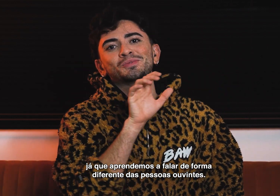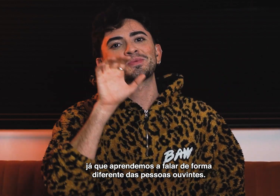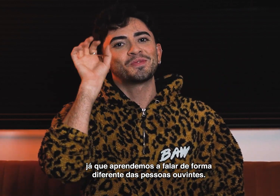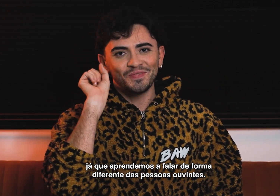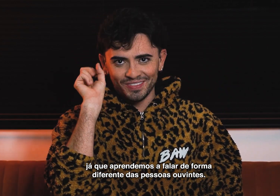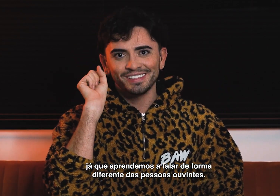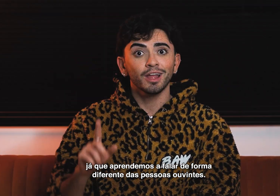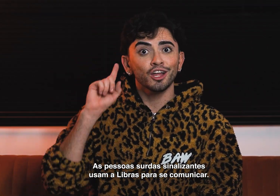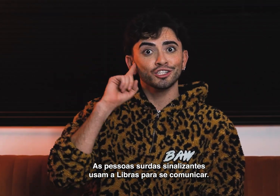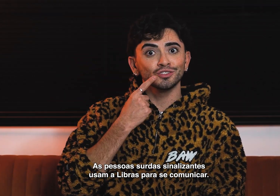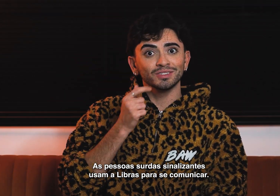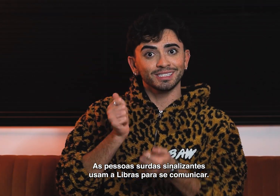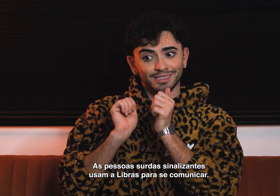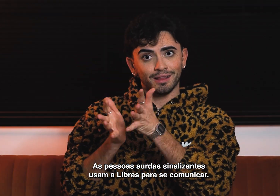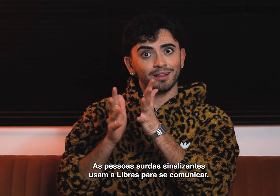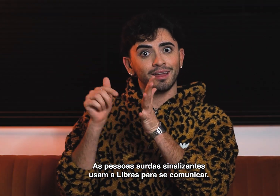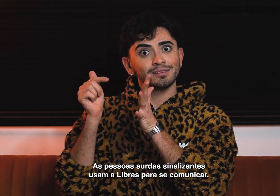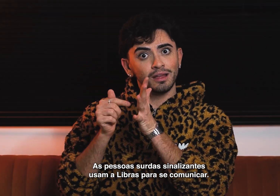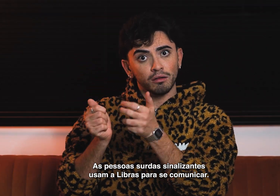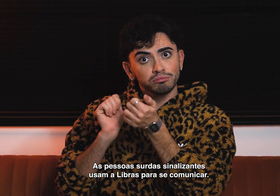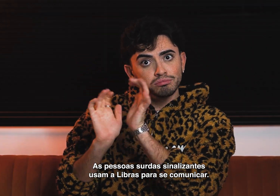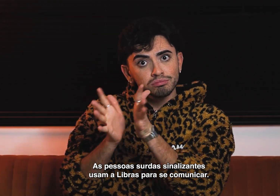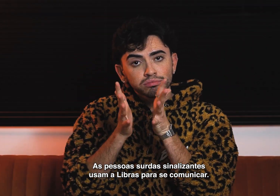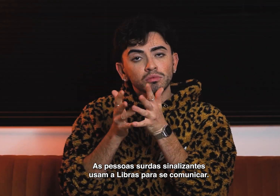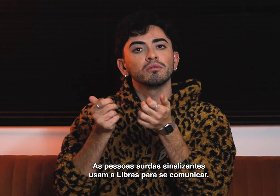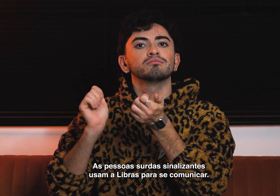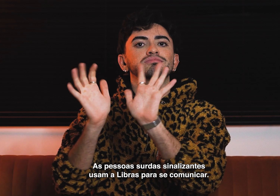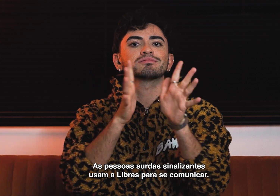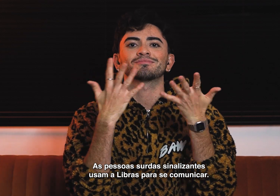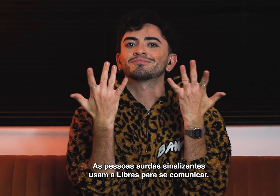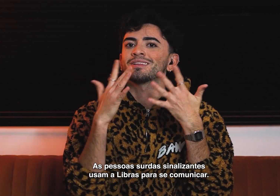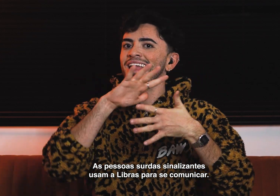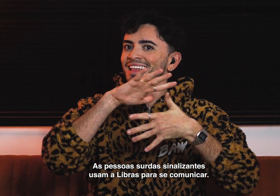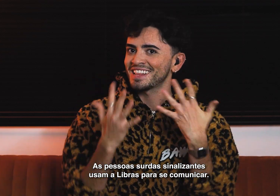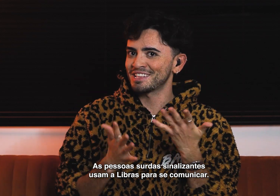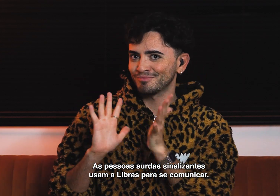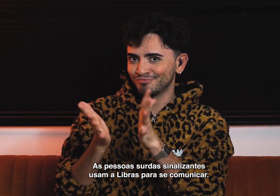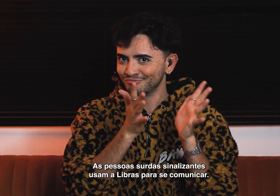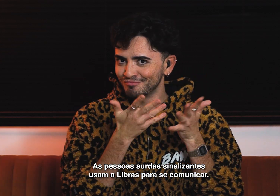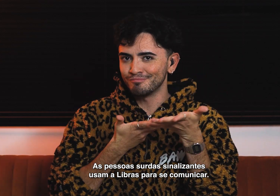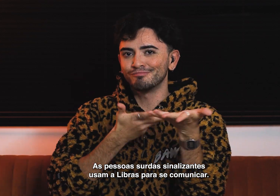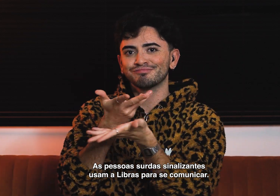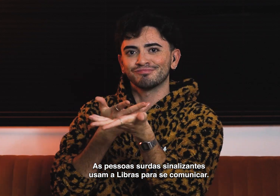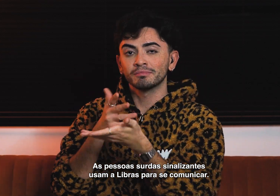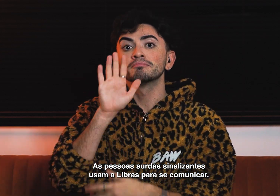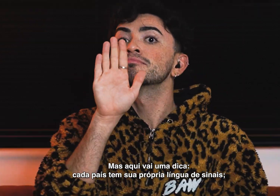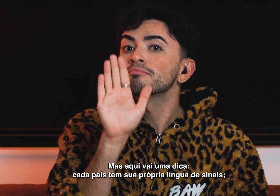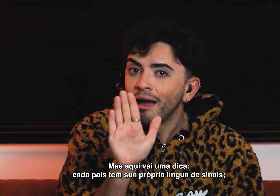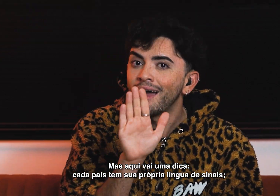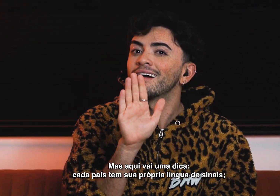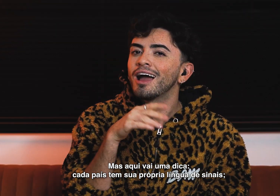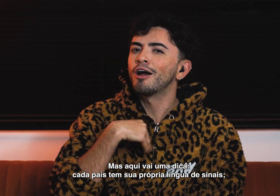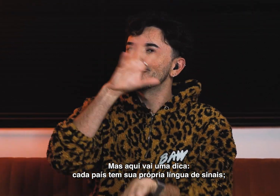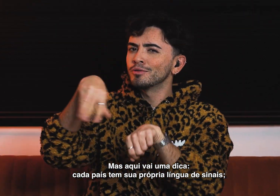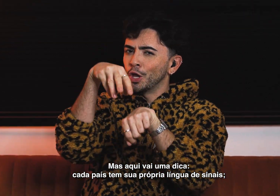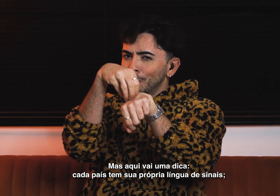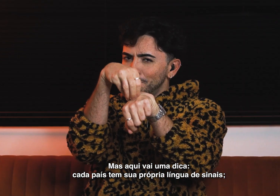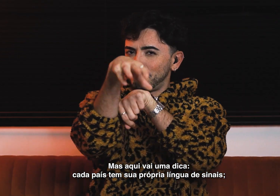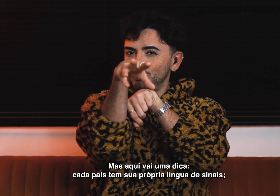pessoas ouvintes. As pessoas surdas sinalizantes usam a Libras para se comunicar. Mas aqui vai uma dica: